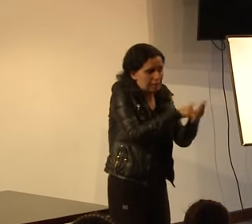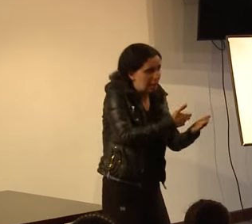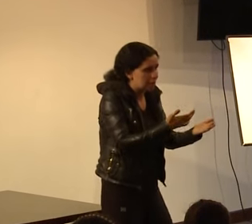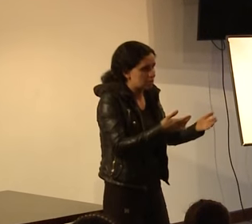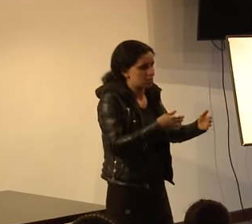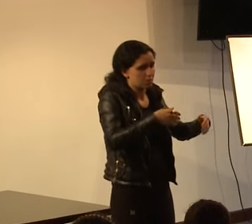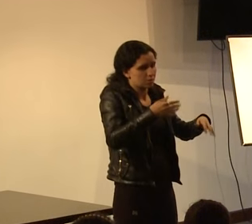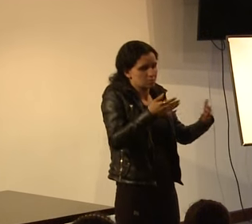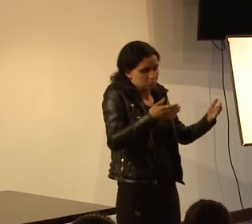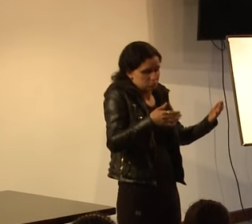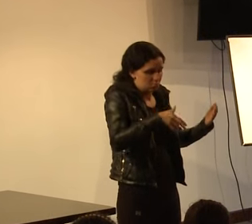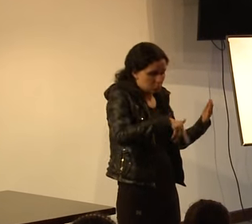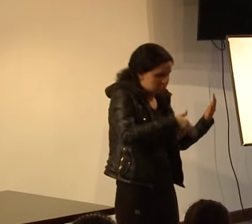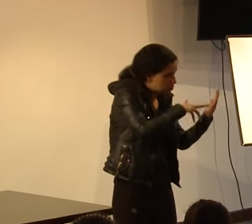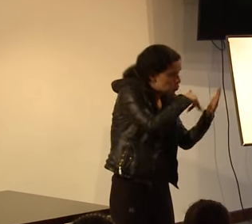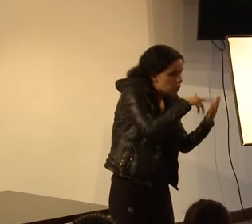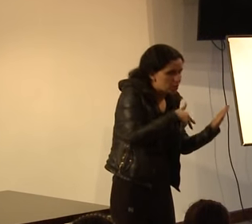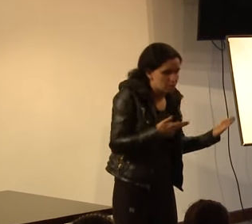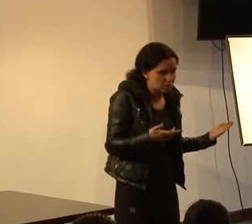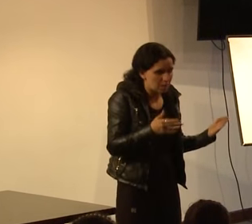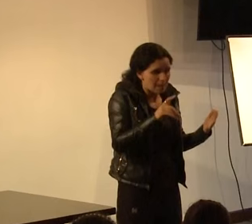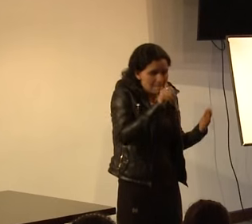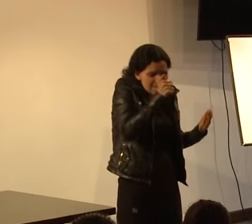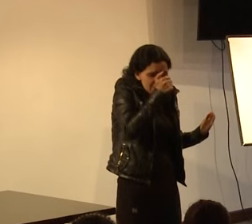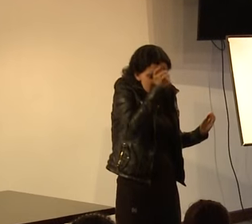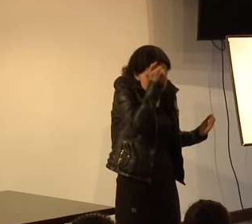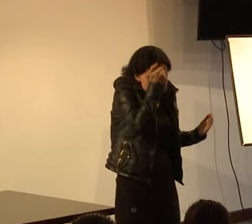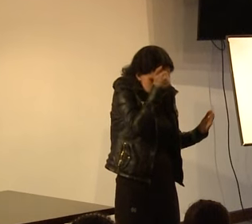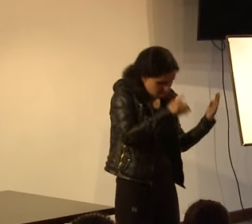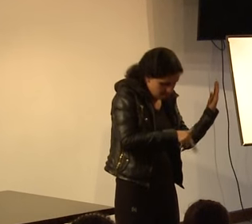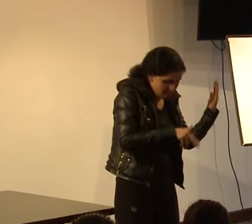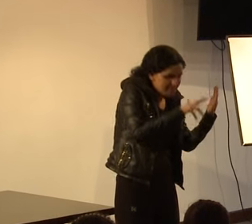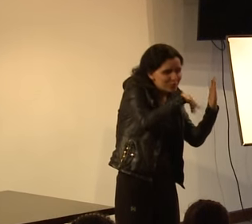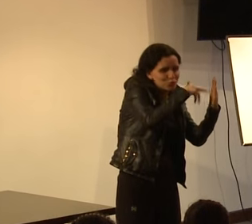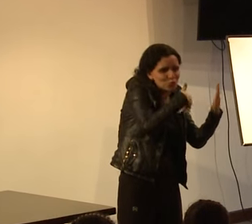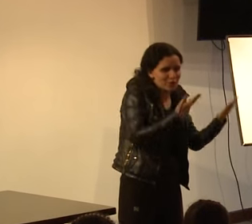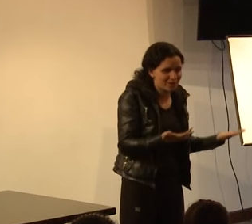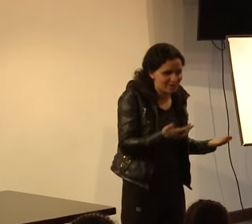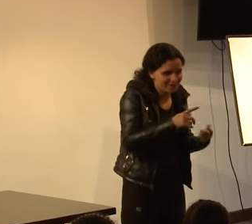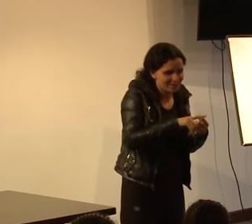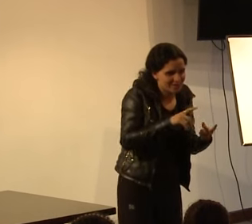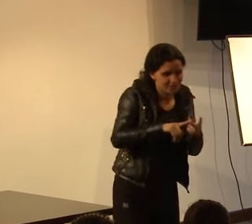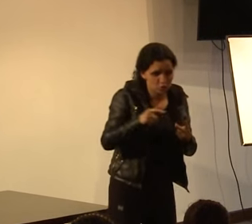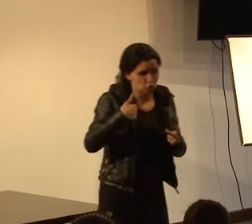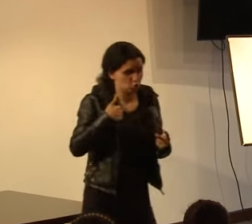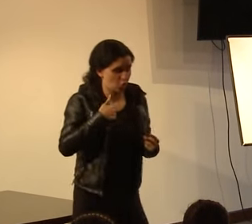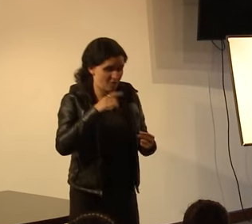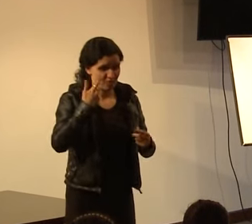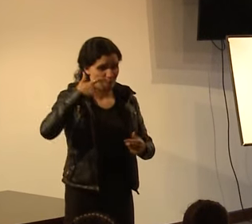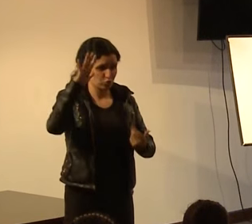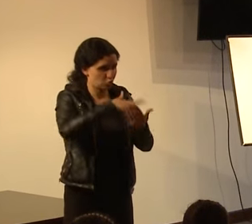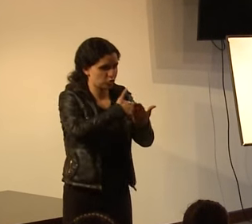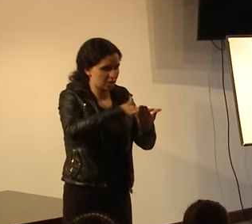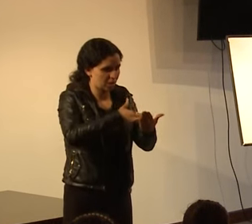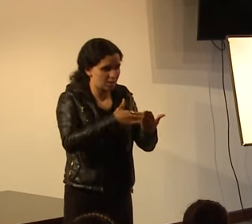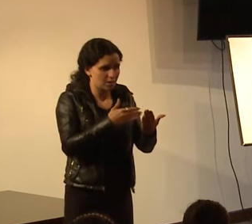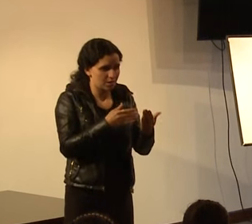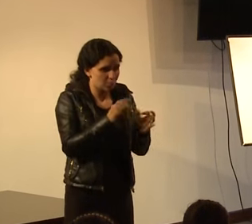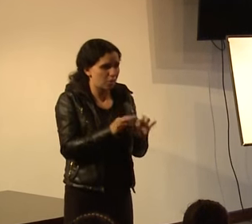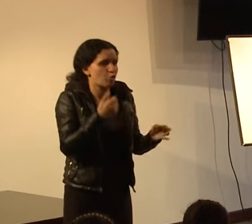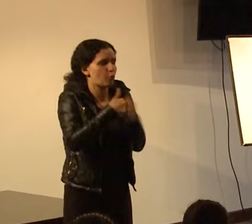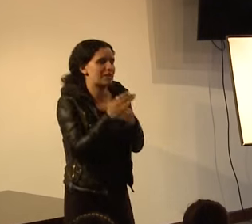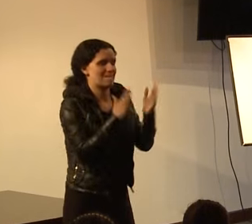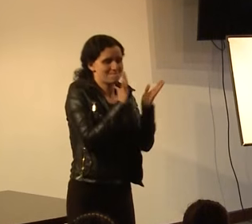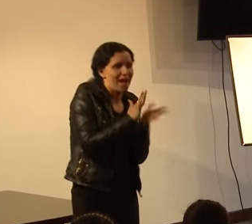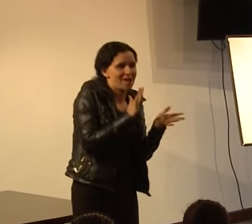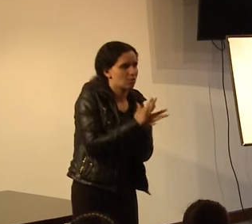cartel y compro esas cosas. ¿Cuál es la materia prima de un músico? ¿Qué necesita un músico para hacer música? Pues un instrumento, así sean las manos, cantar, lo que sea, pero necesita